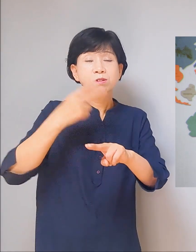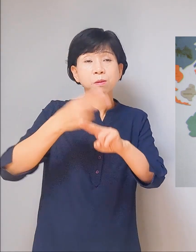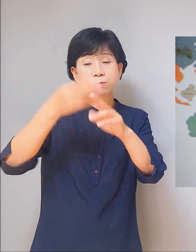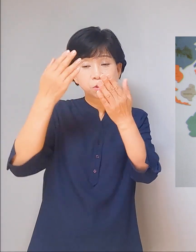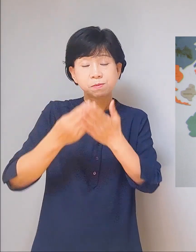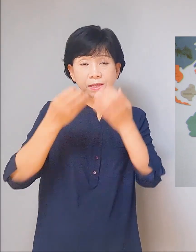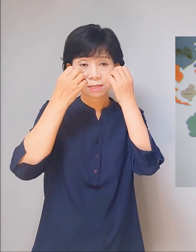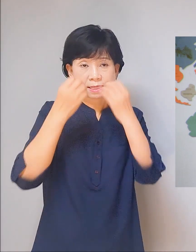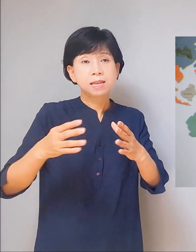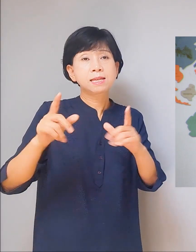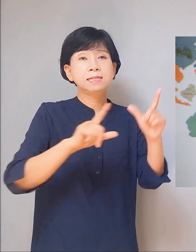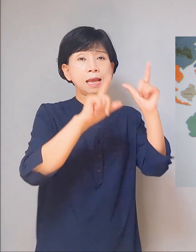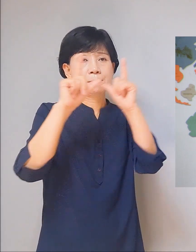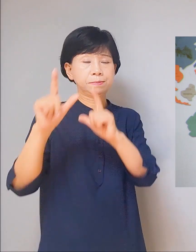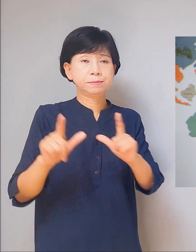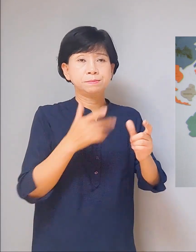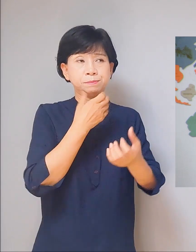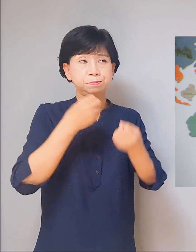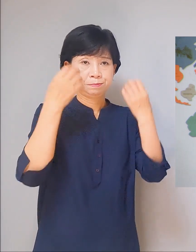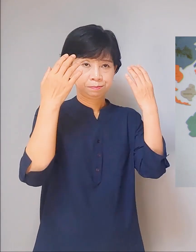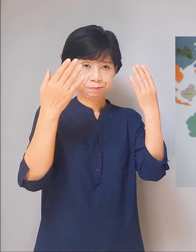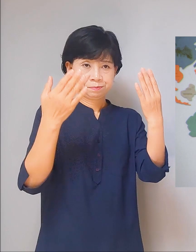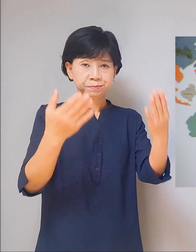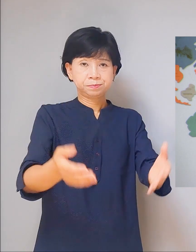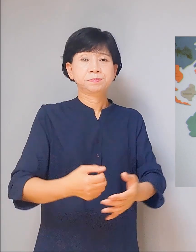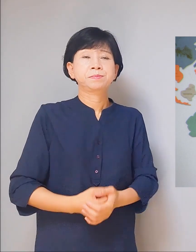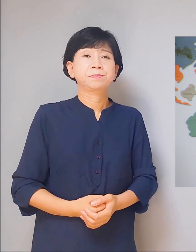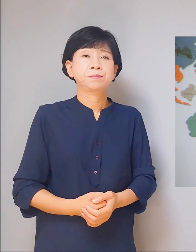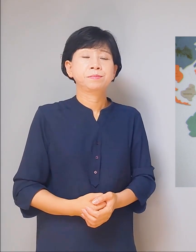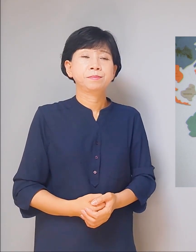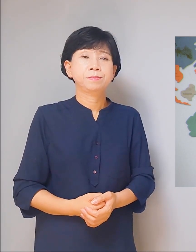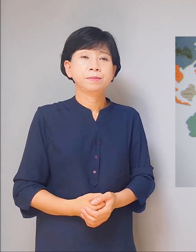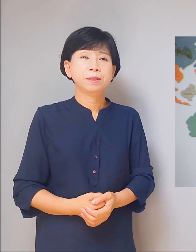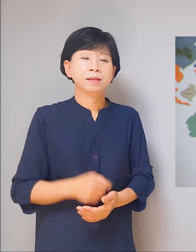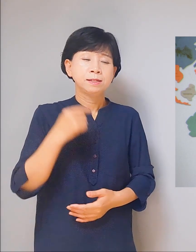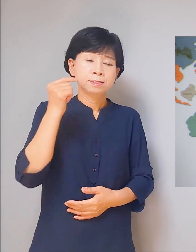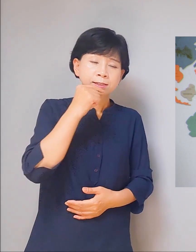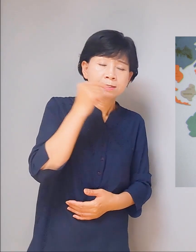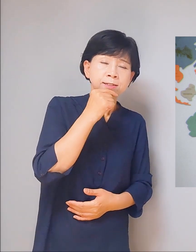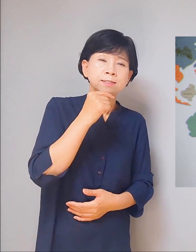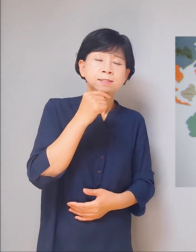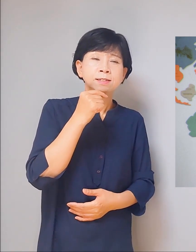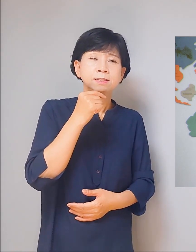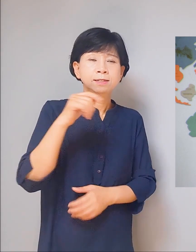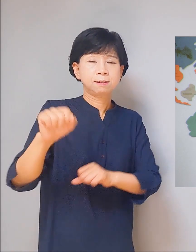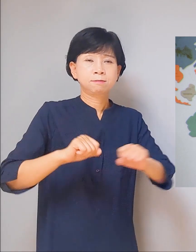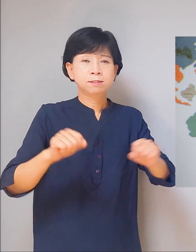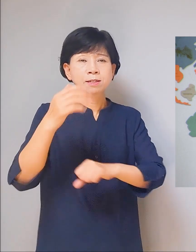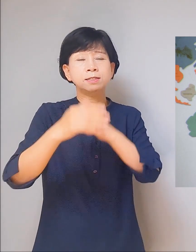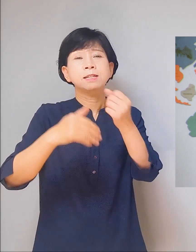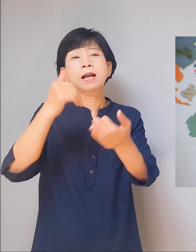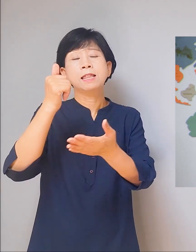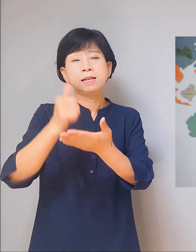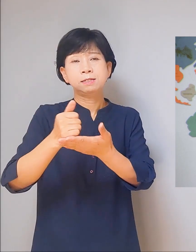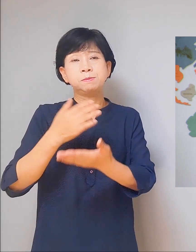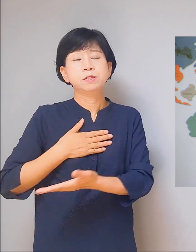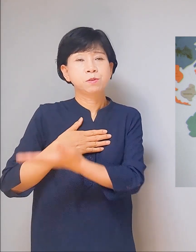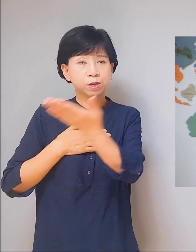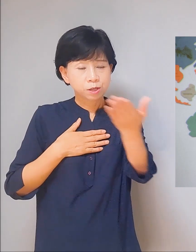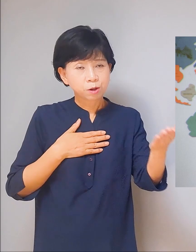삶을 살아가실 수 있기를 축원합니다. 한치의 오차도 없이 치밀하게 역사하시는 그 하나님을 저와